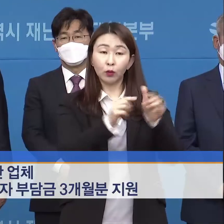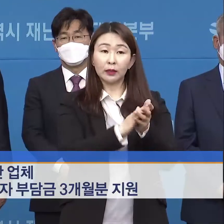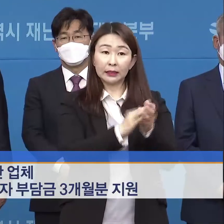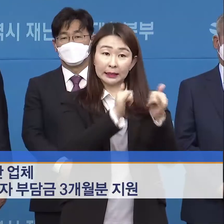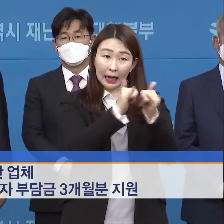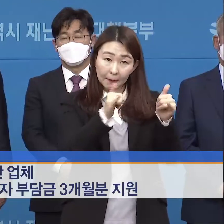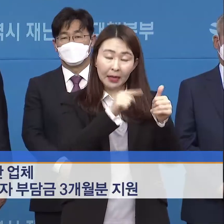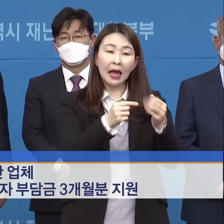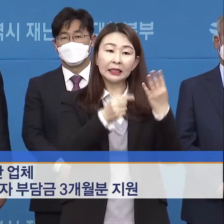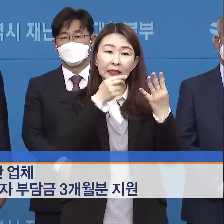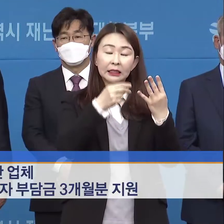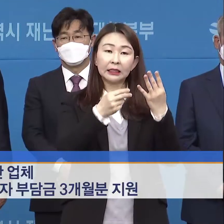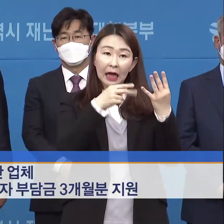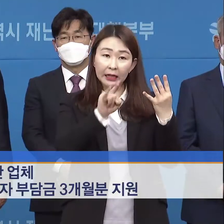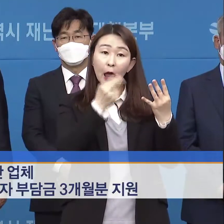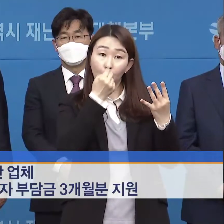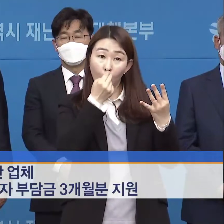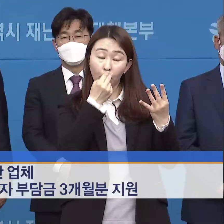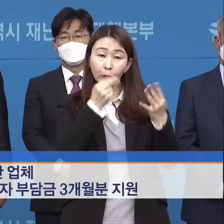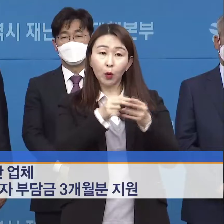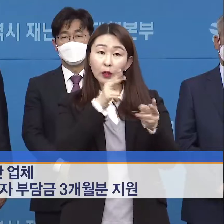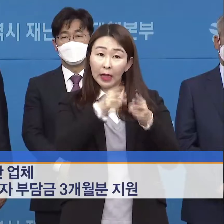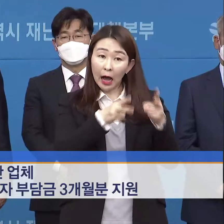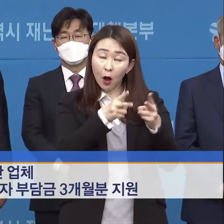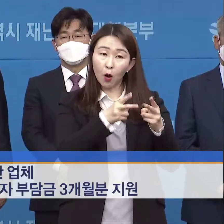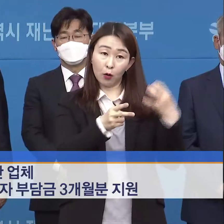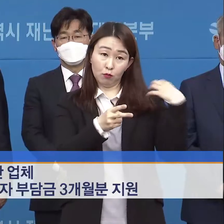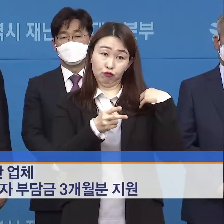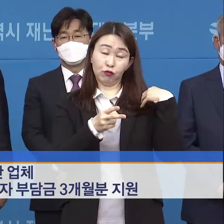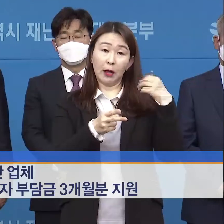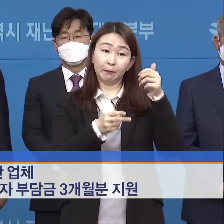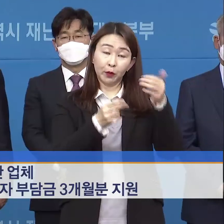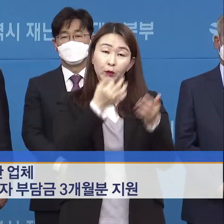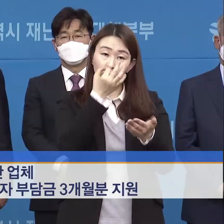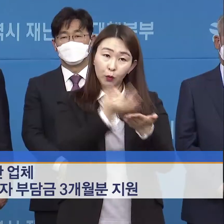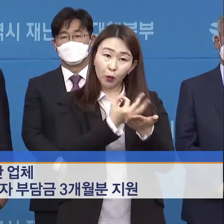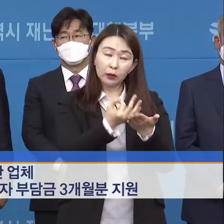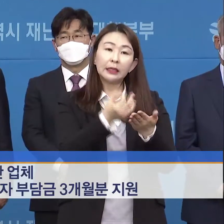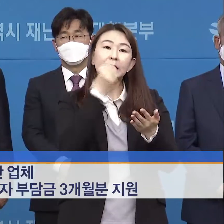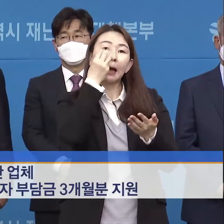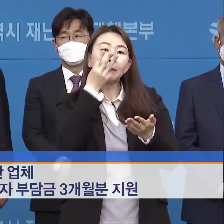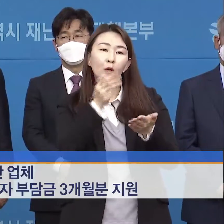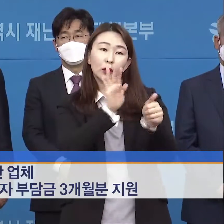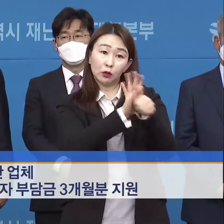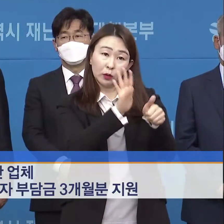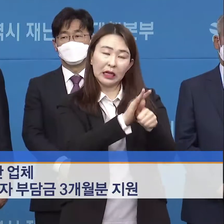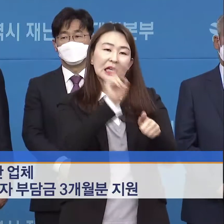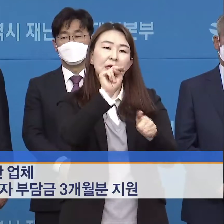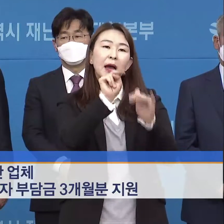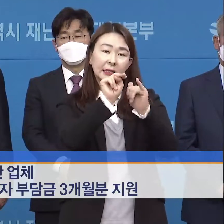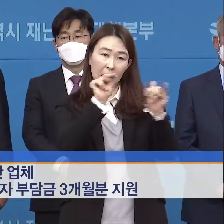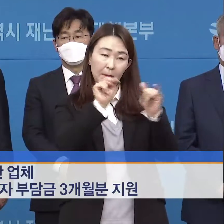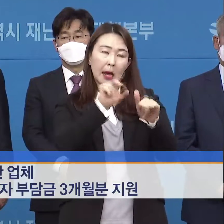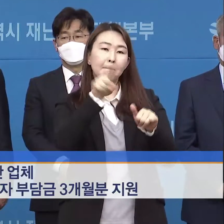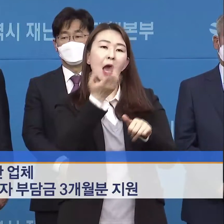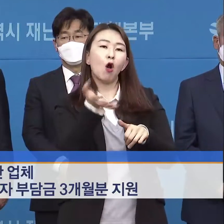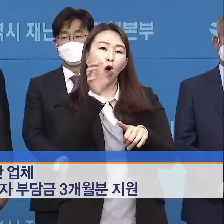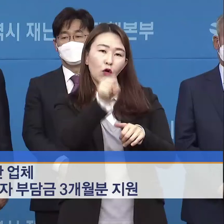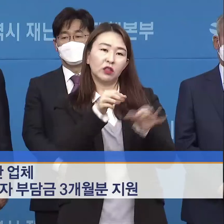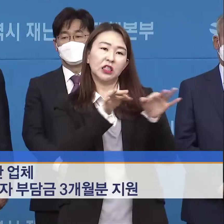대한 사회보험료 사용자 부담금 3개월분을 지원하는 사업으로 2만 명에게 100억